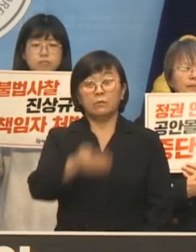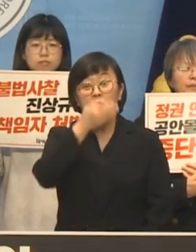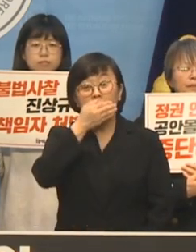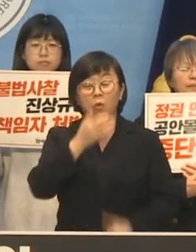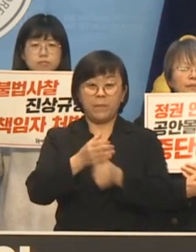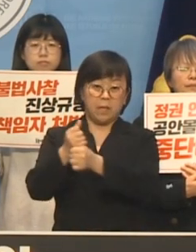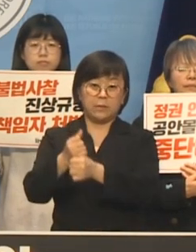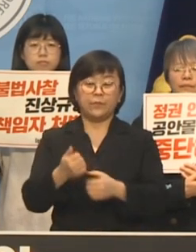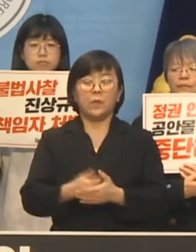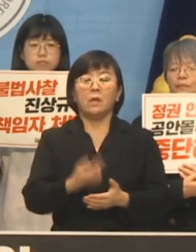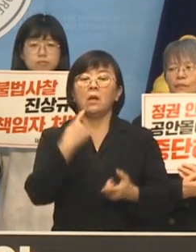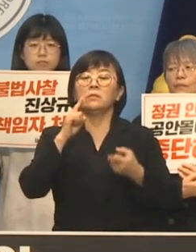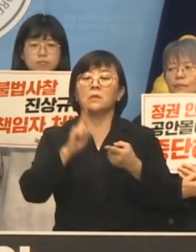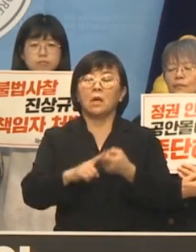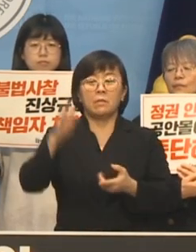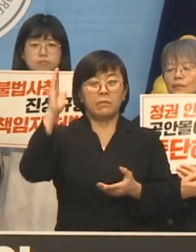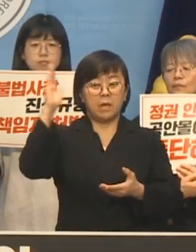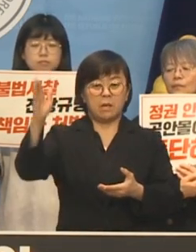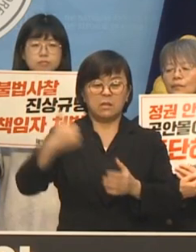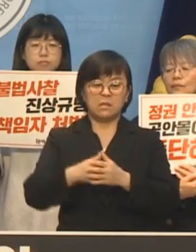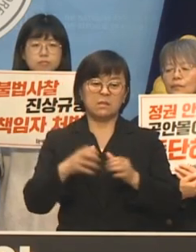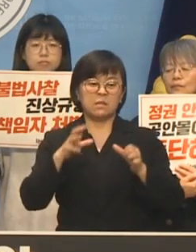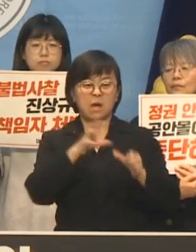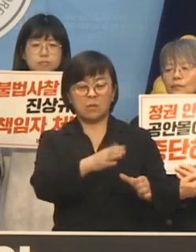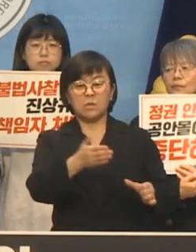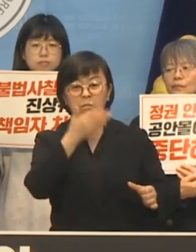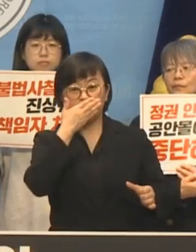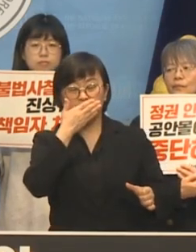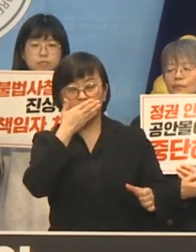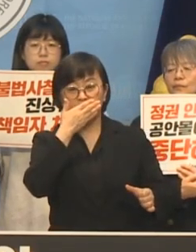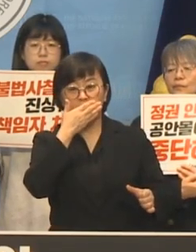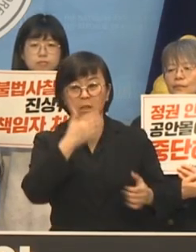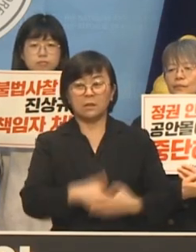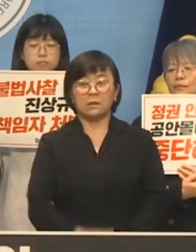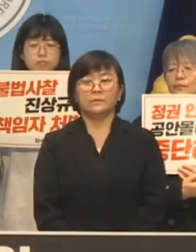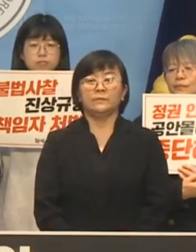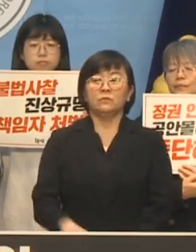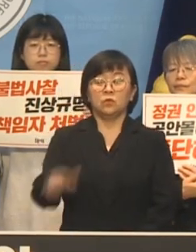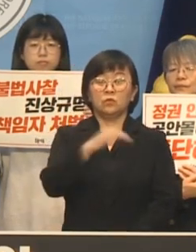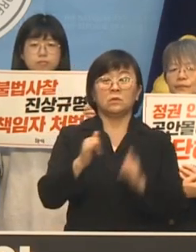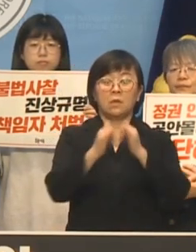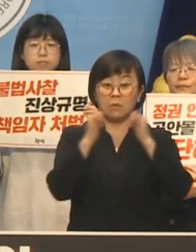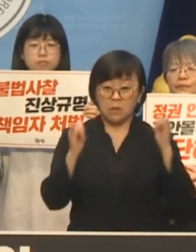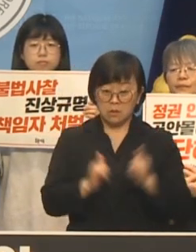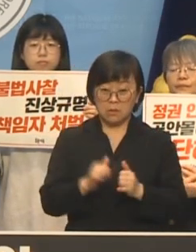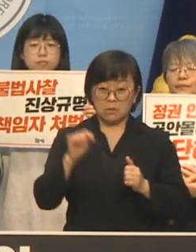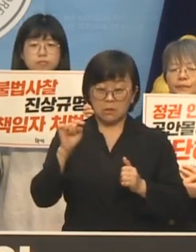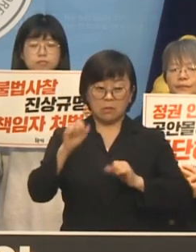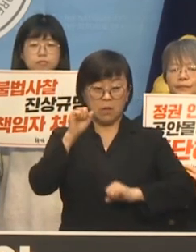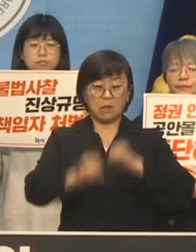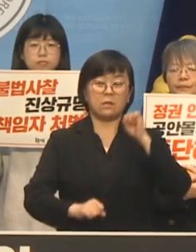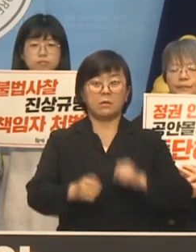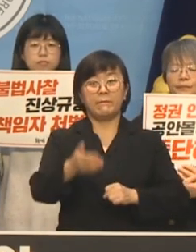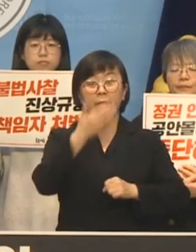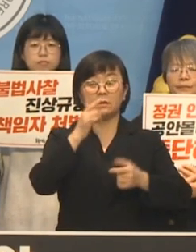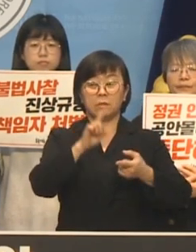정당한 발언을 그냥 강압적으로 입을 틀어막는 행위, 우리 사회에서 그러한 어떤